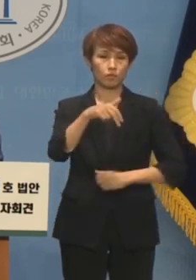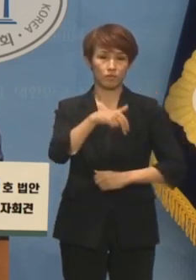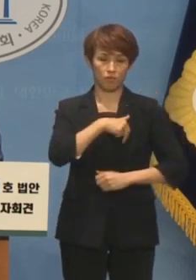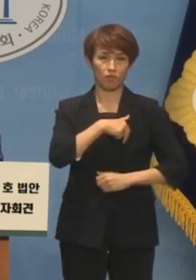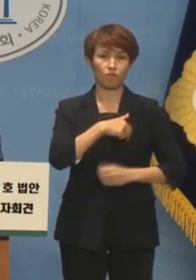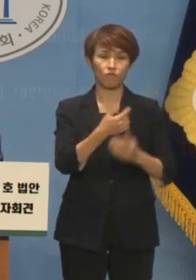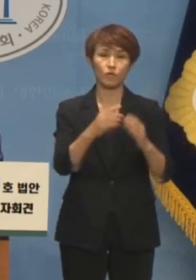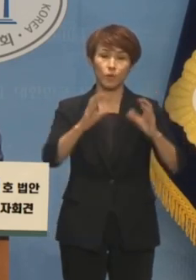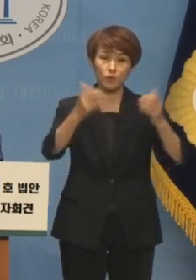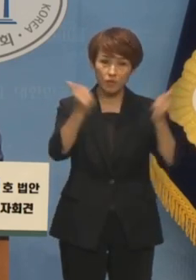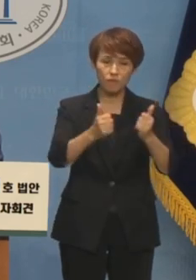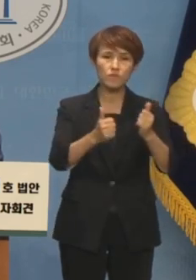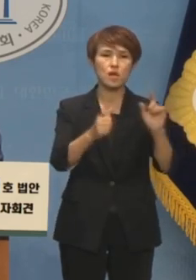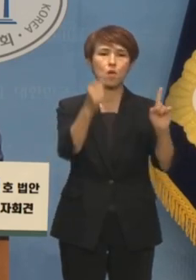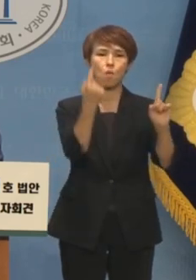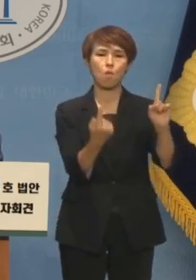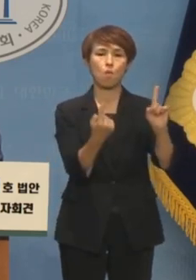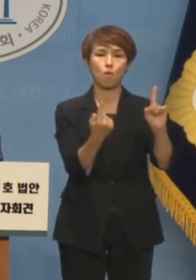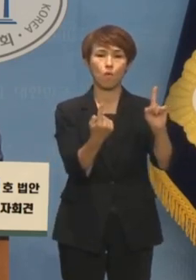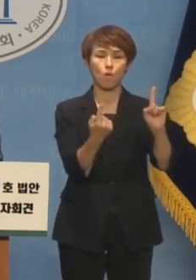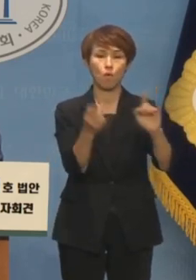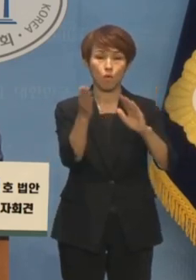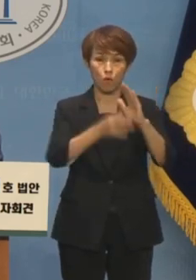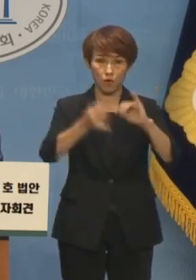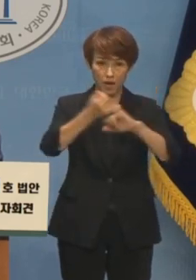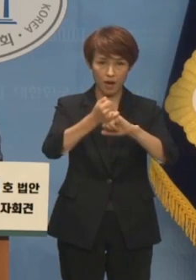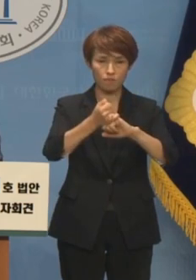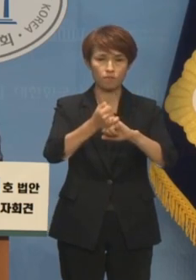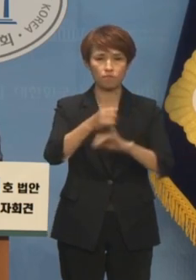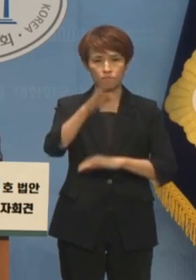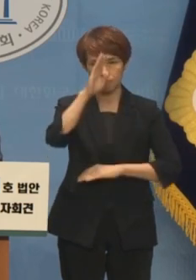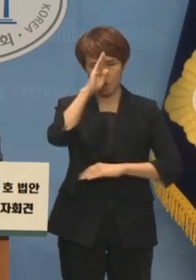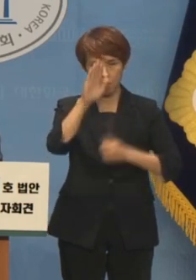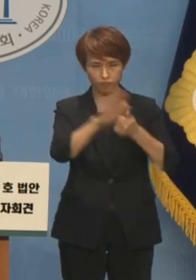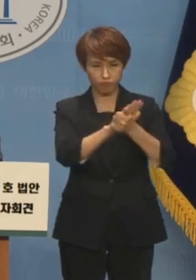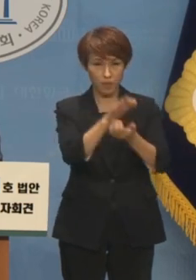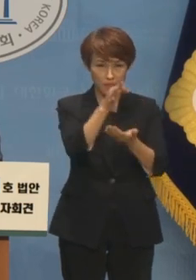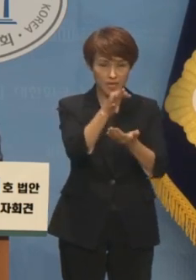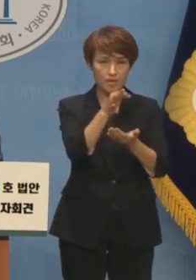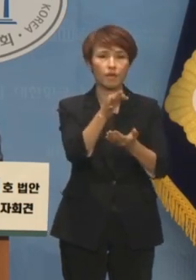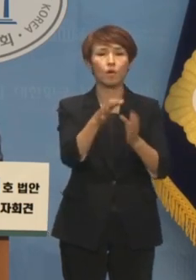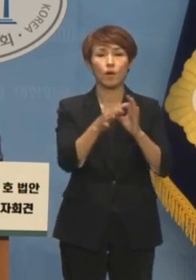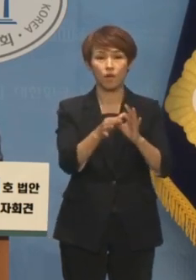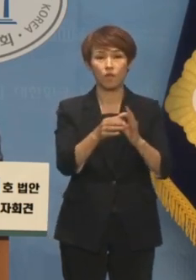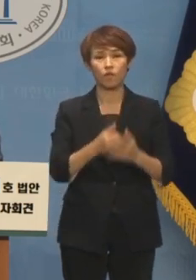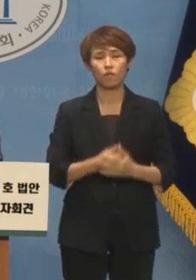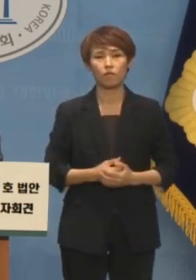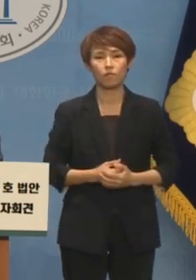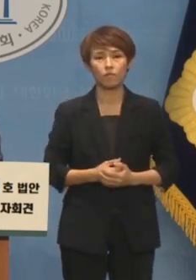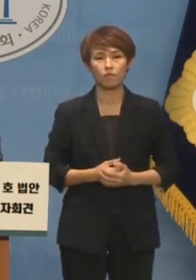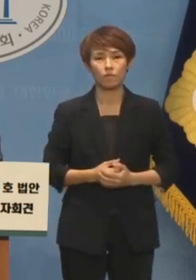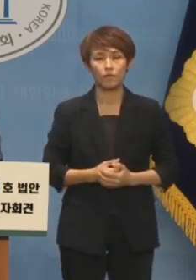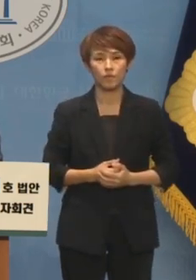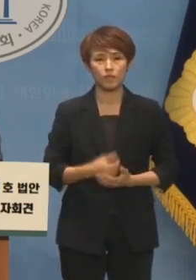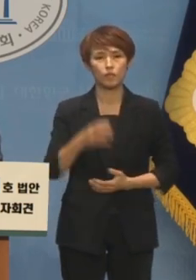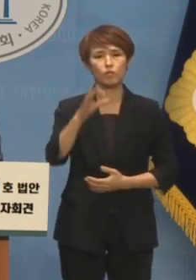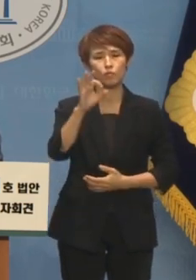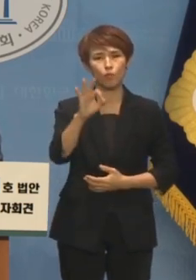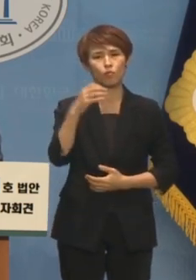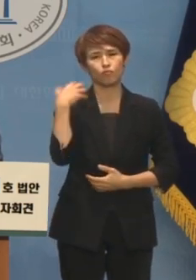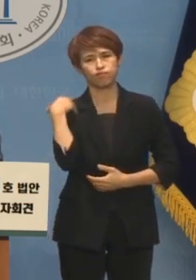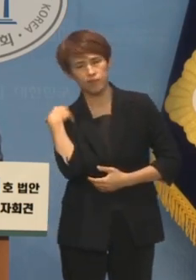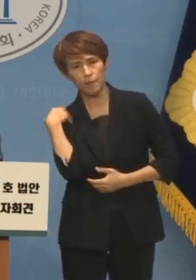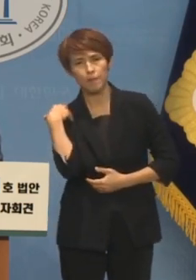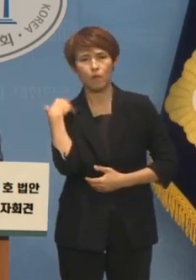공약으로 간병비 급여화를 선정한 취지와 같이 국민의 간병과 간병비로 인한 부담과